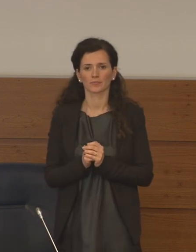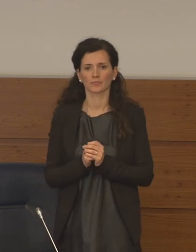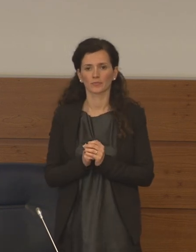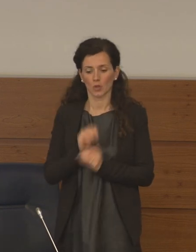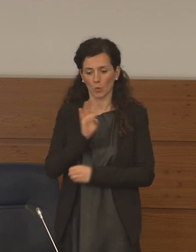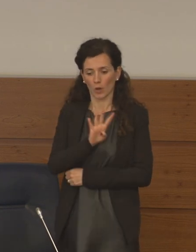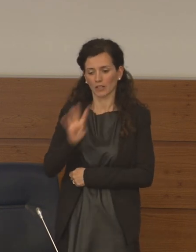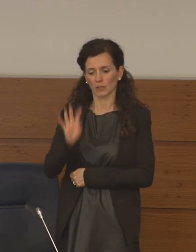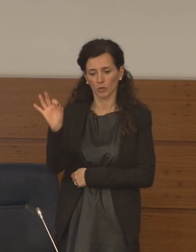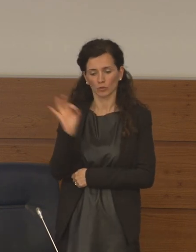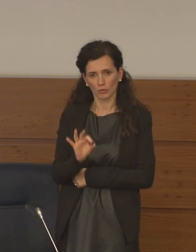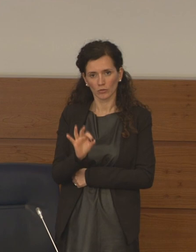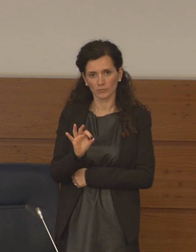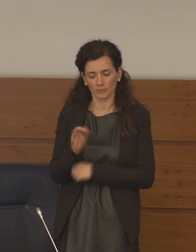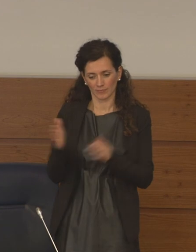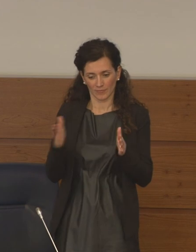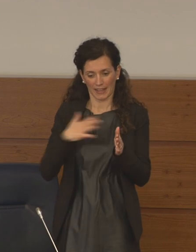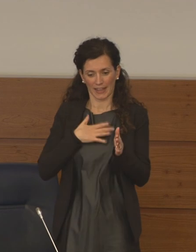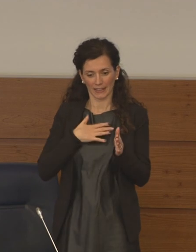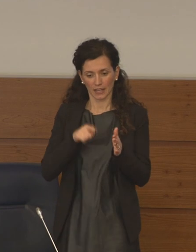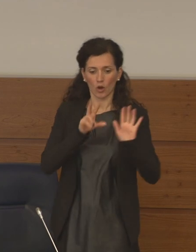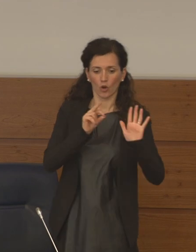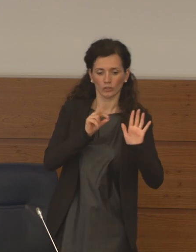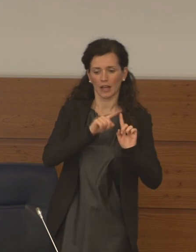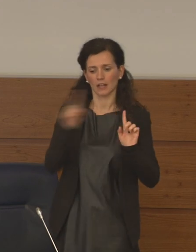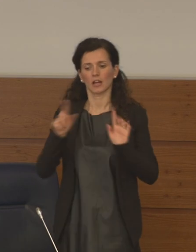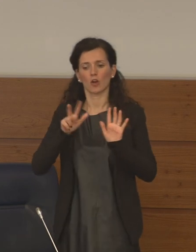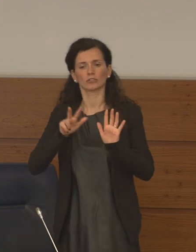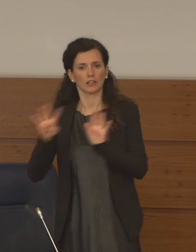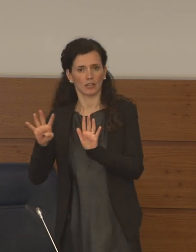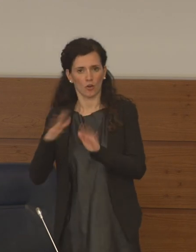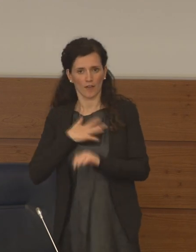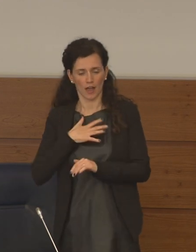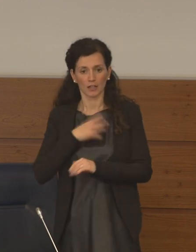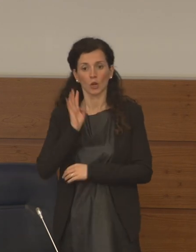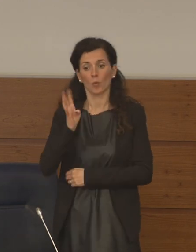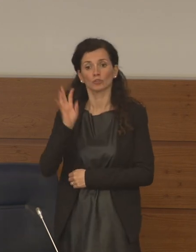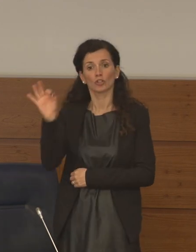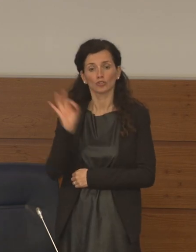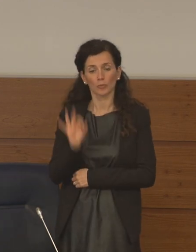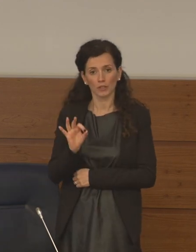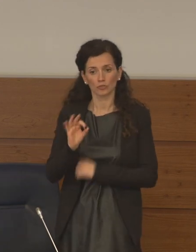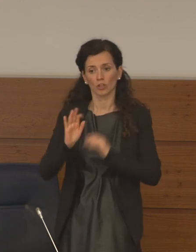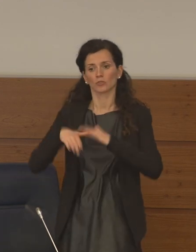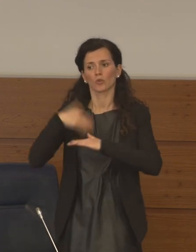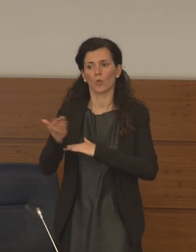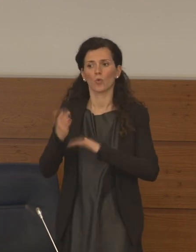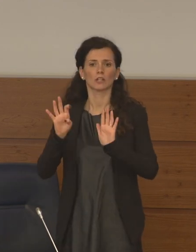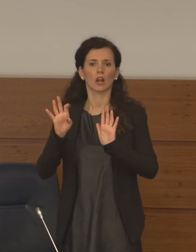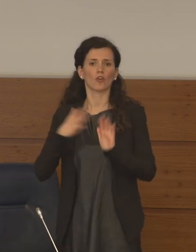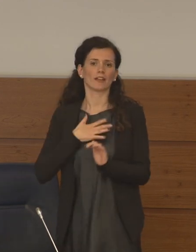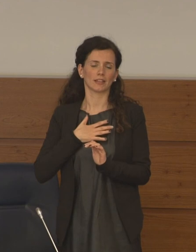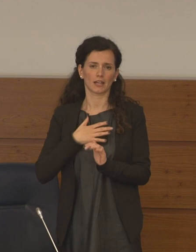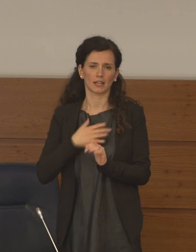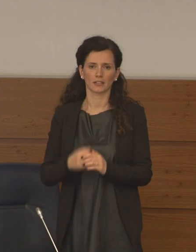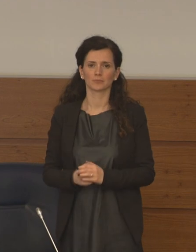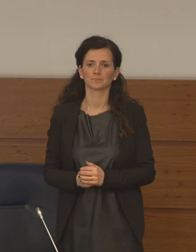44 per cento nella fascia di 80 89 anni il 14 per cento ultra novantenni